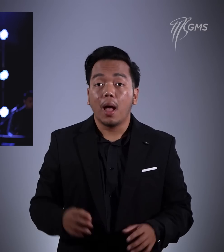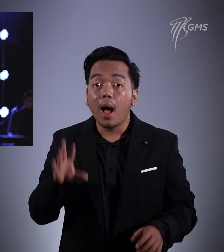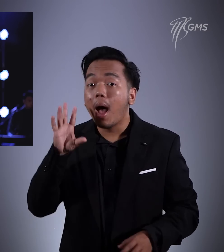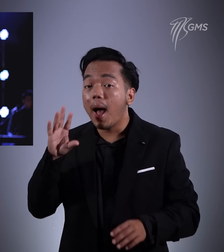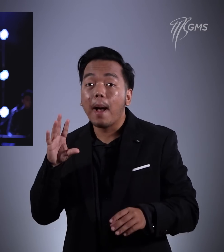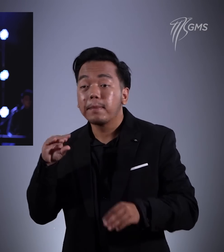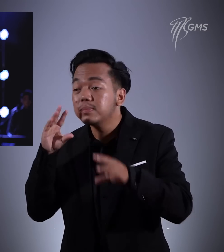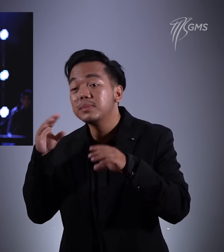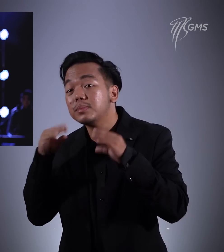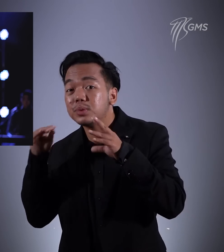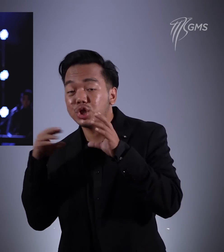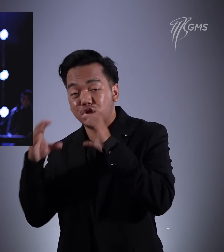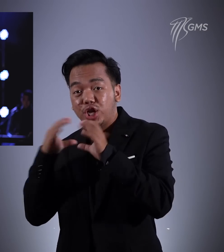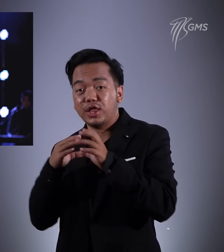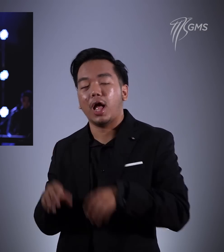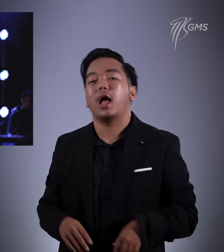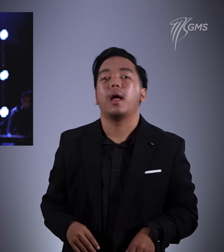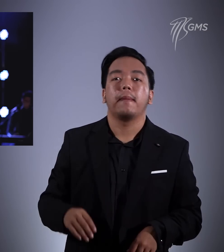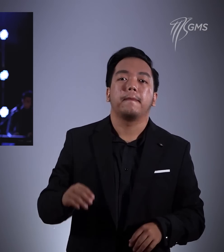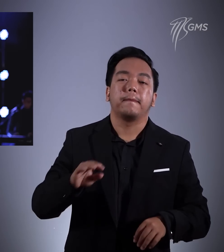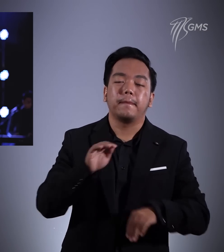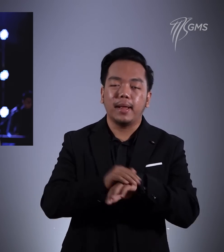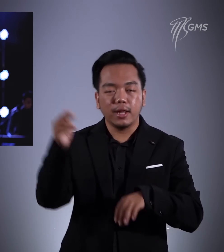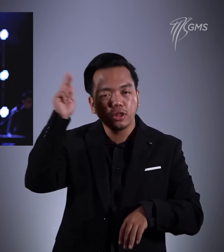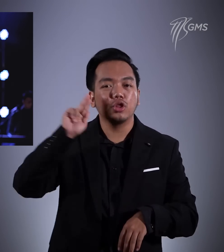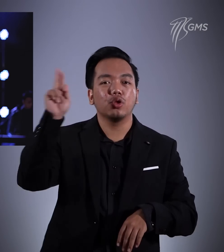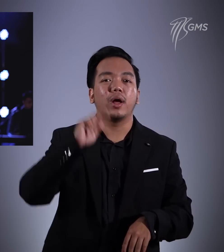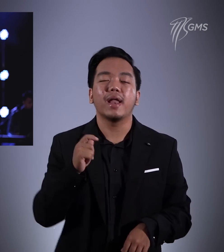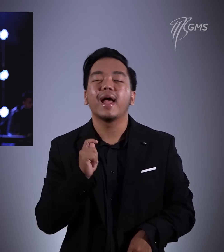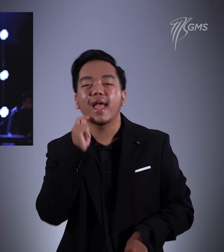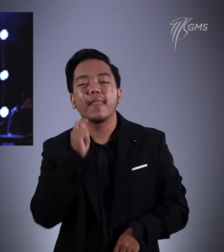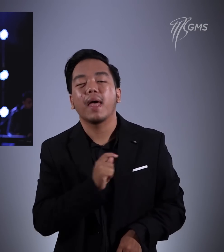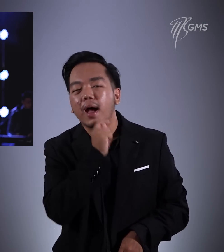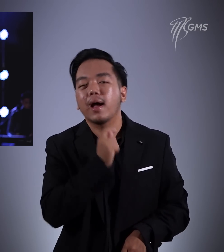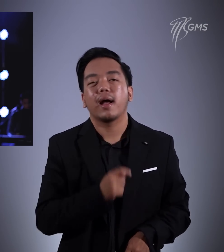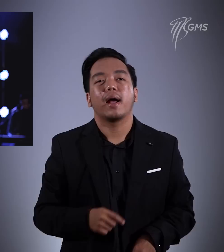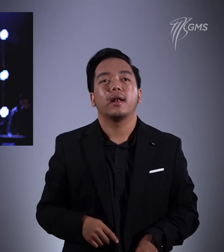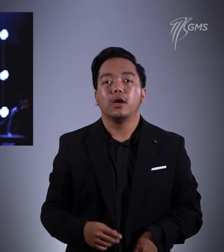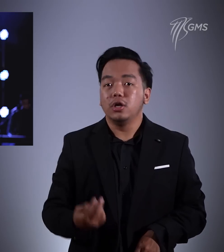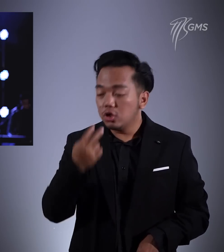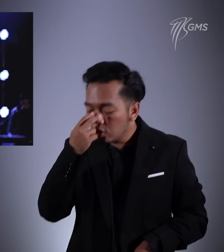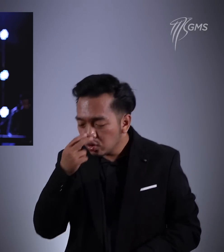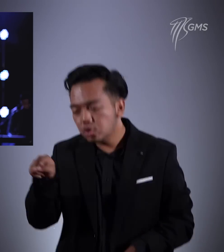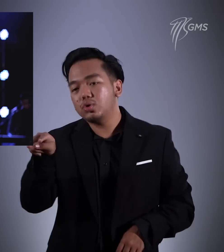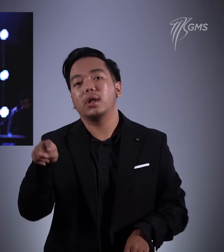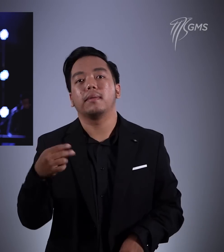Beritahu padaku Tuhan, nyatakanlah sekarang. Nyatakanlah persediaanmu, janjimu dan kuasamu, tunjukkan